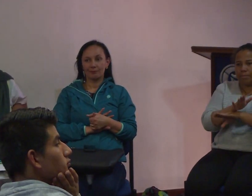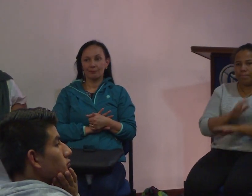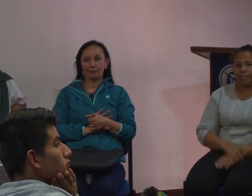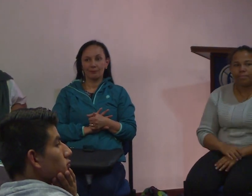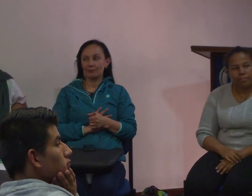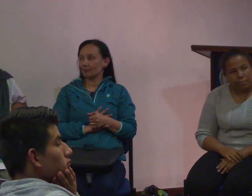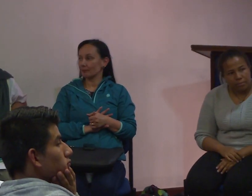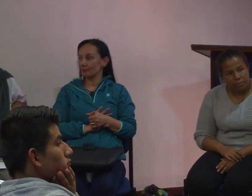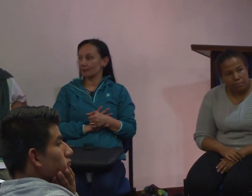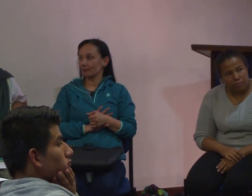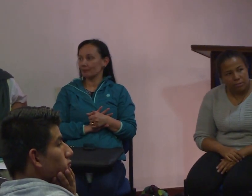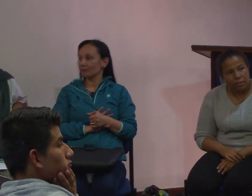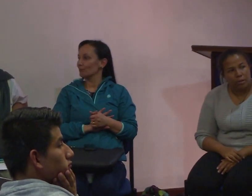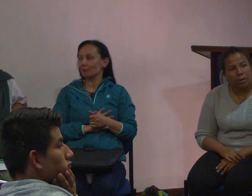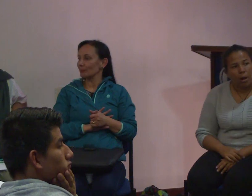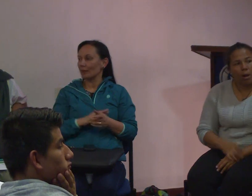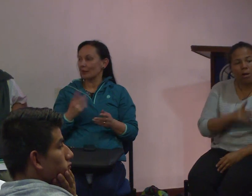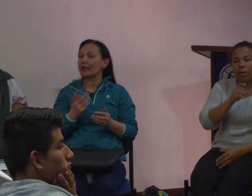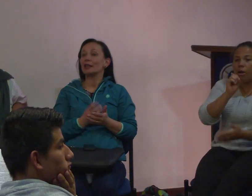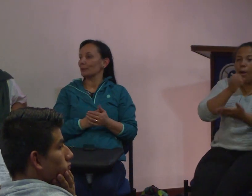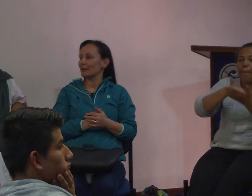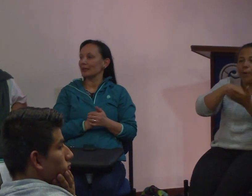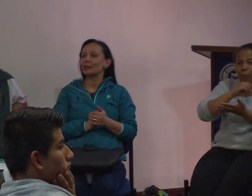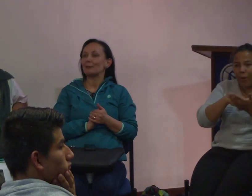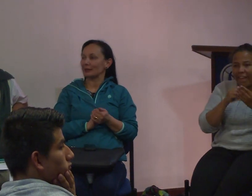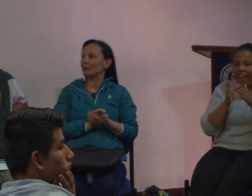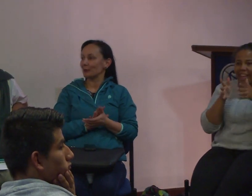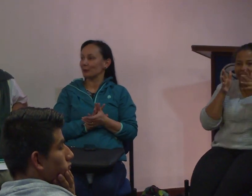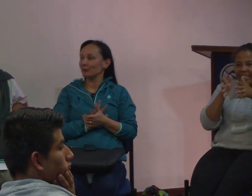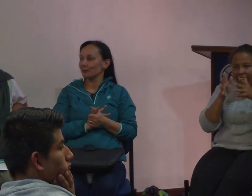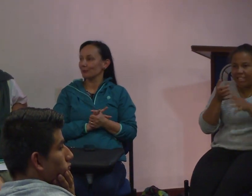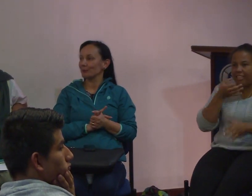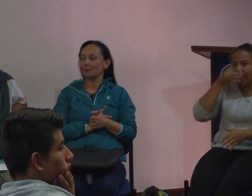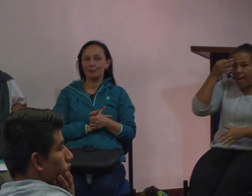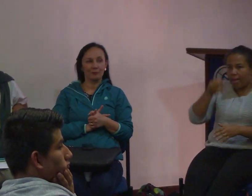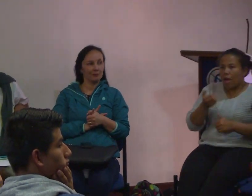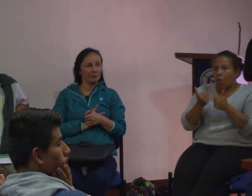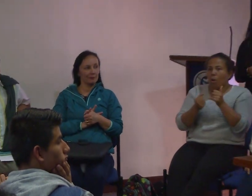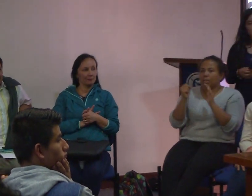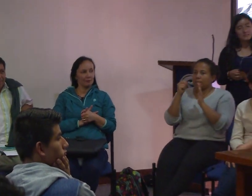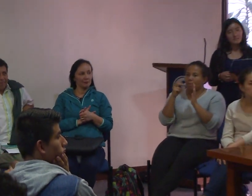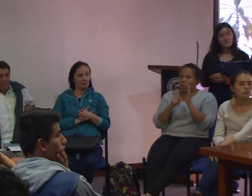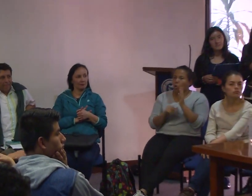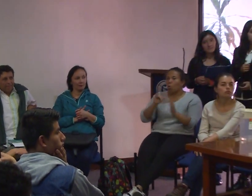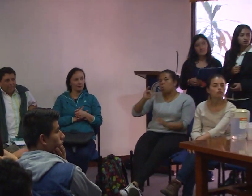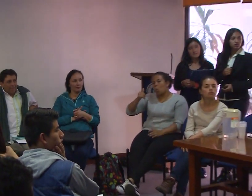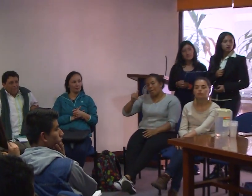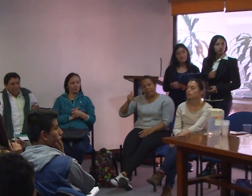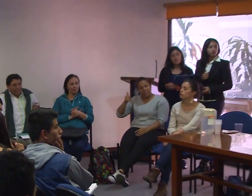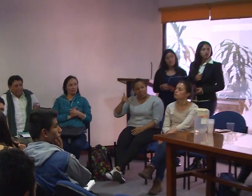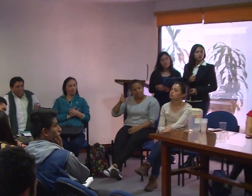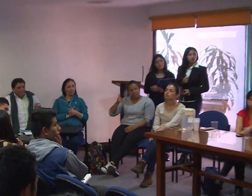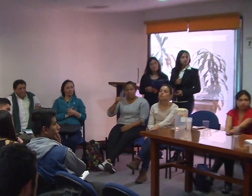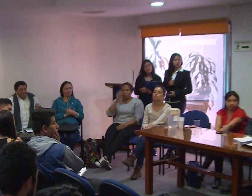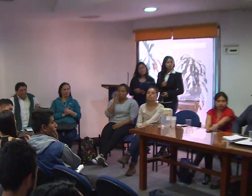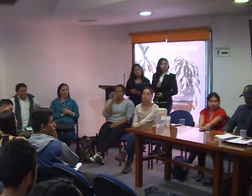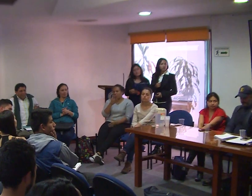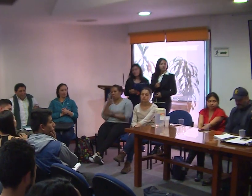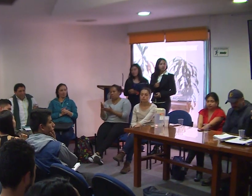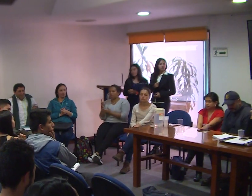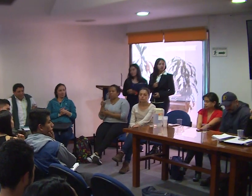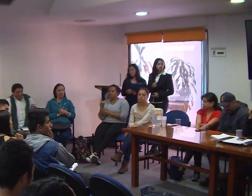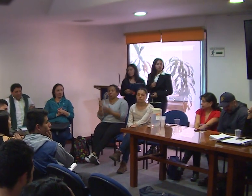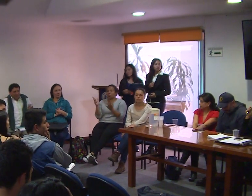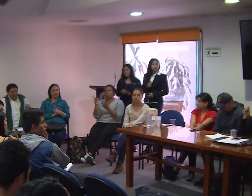es el grupo de Biología, Enseñanza y Realidad con el semillero los jueves de 4 a 6 en